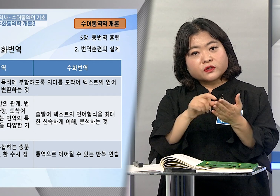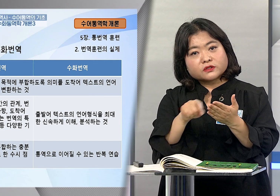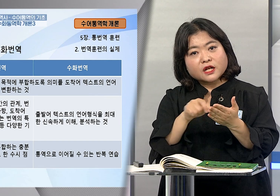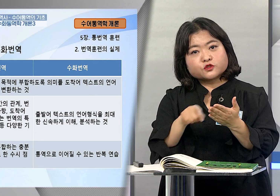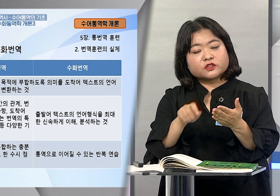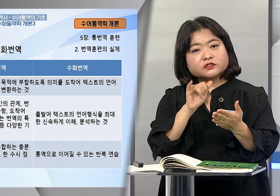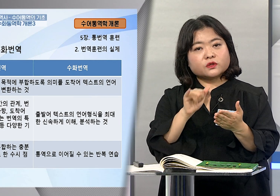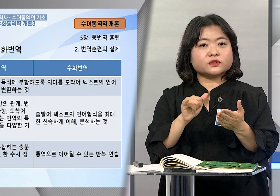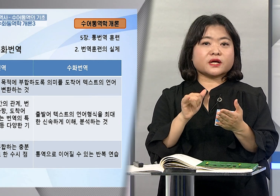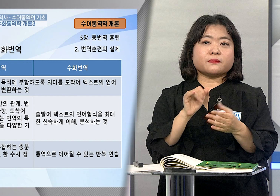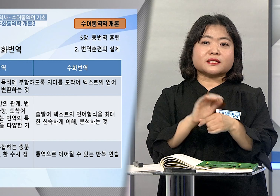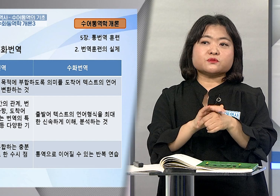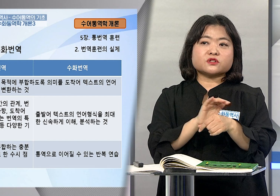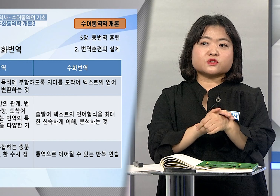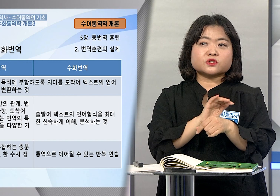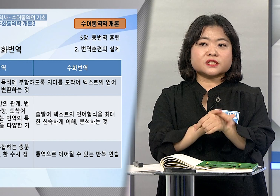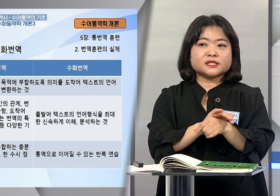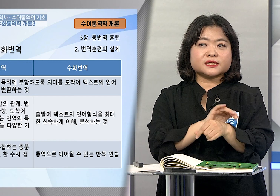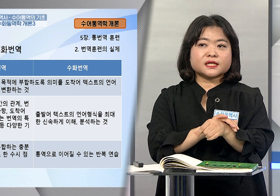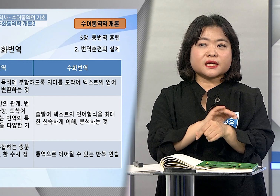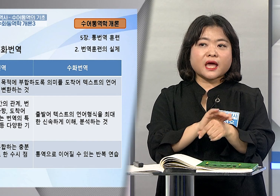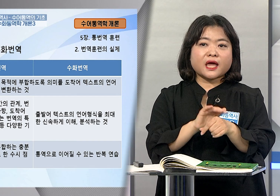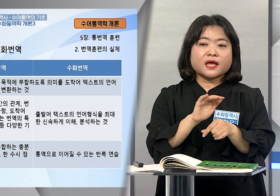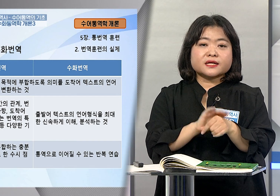번역을 할 수 있거든요. 제가 말씀드렸죠. 실기